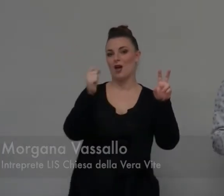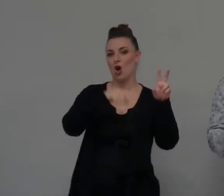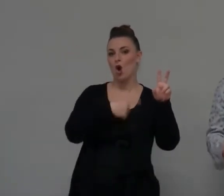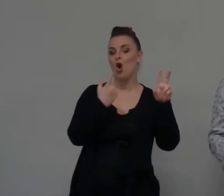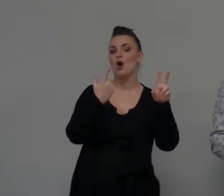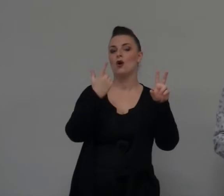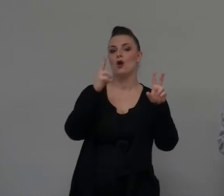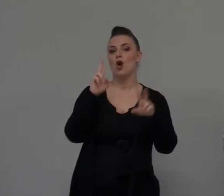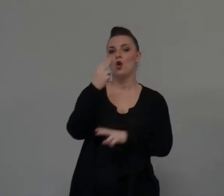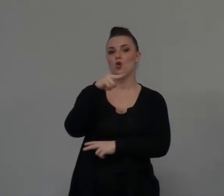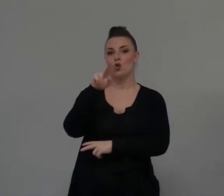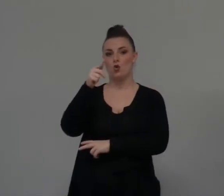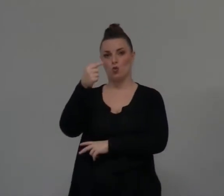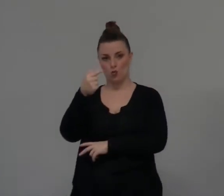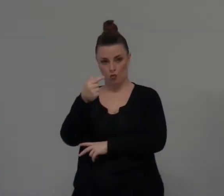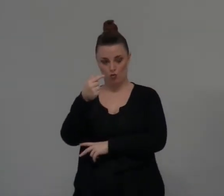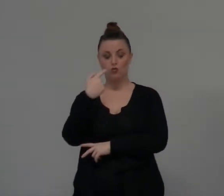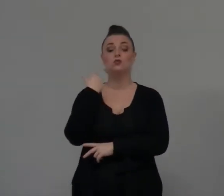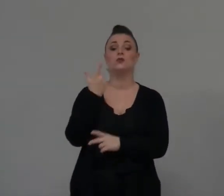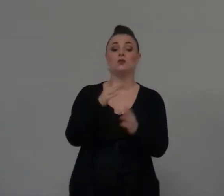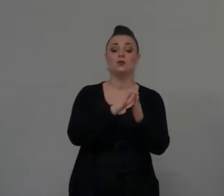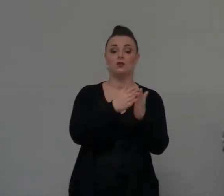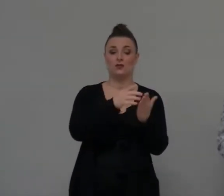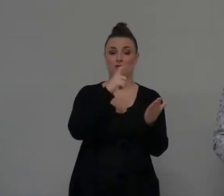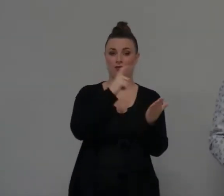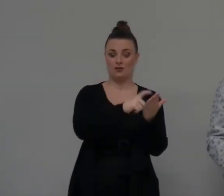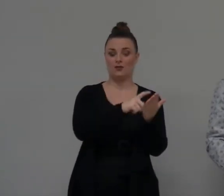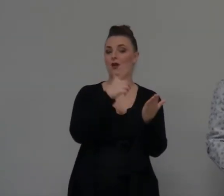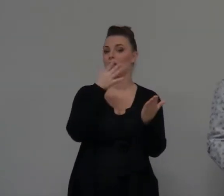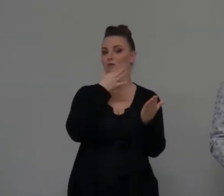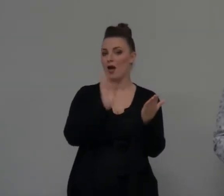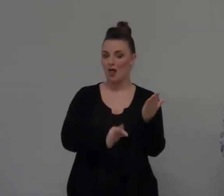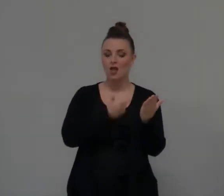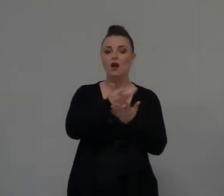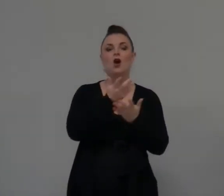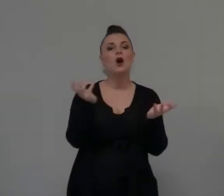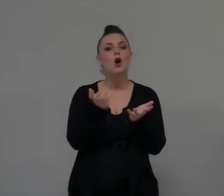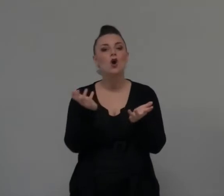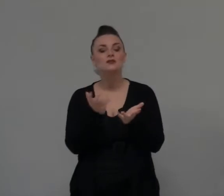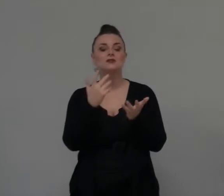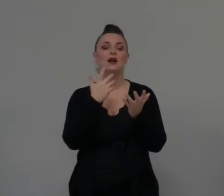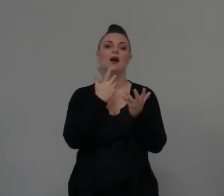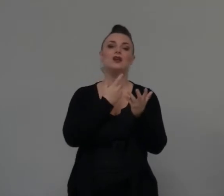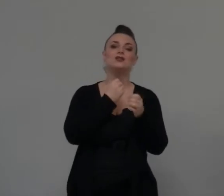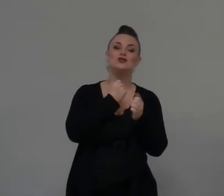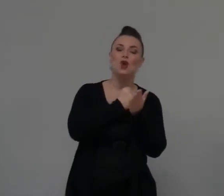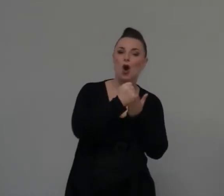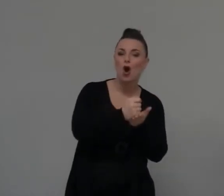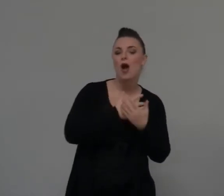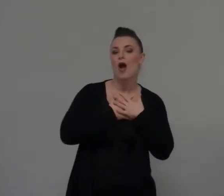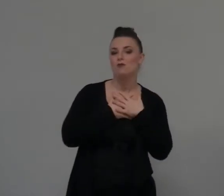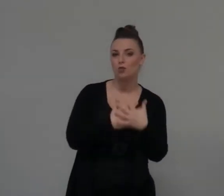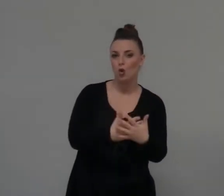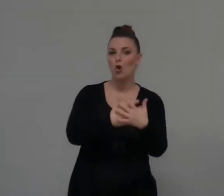è un libro della Bibbia molto bello, è una storia di amore e di fedeltà come dice la